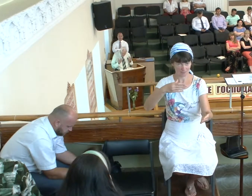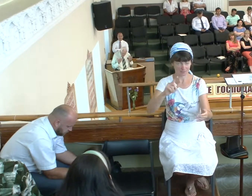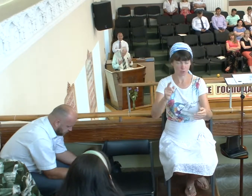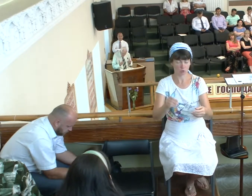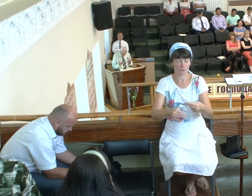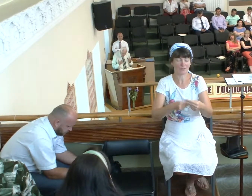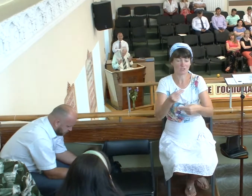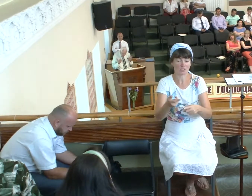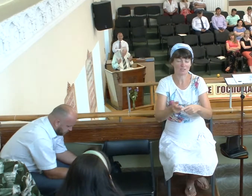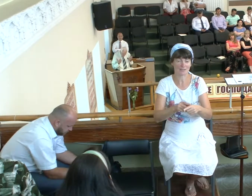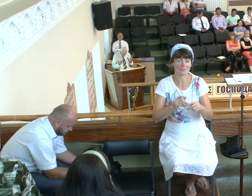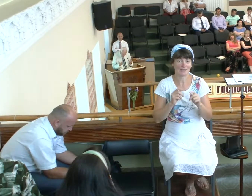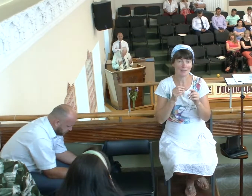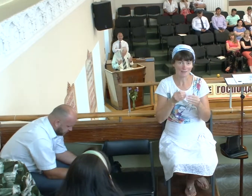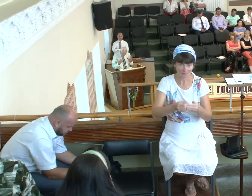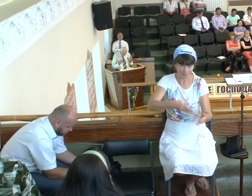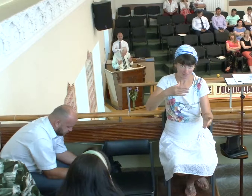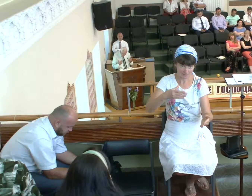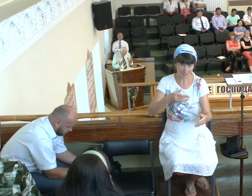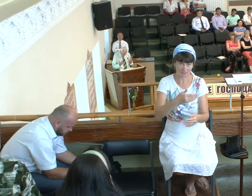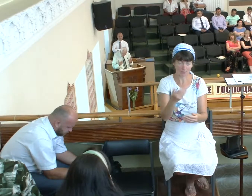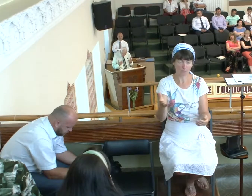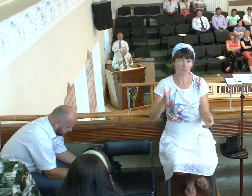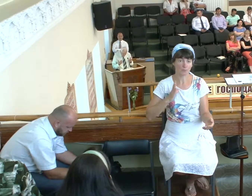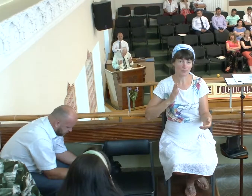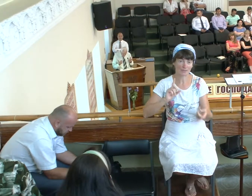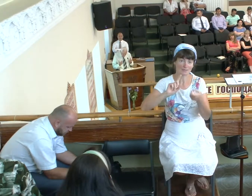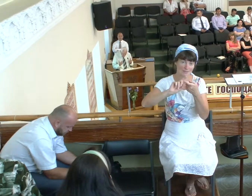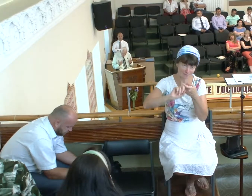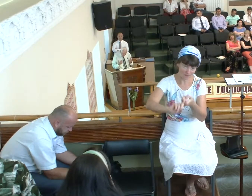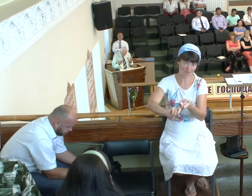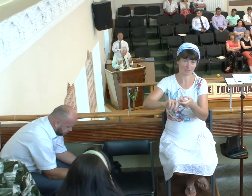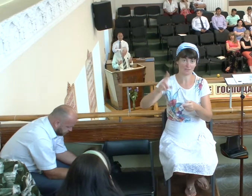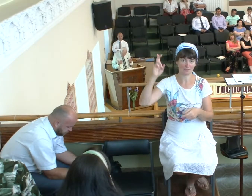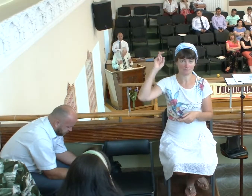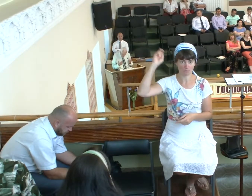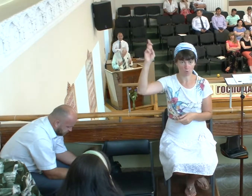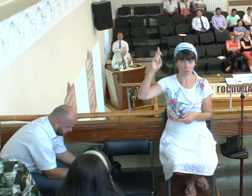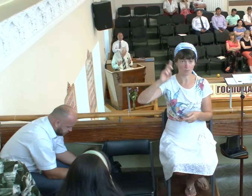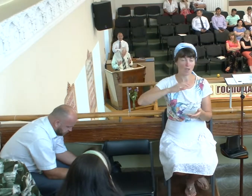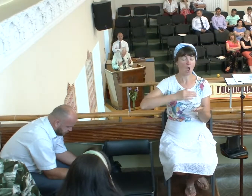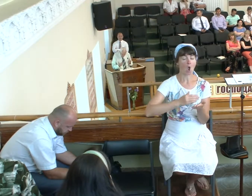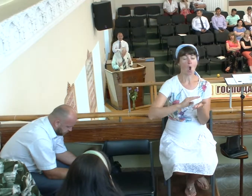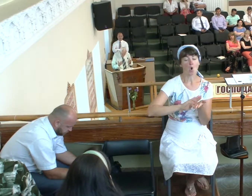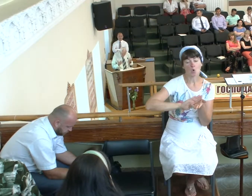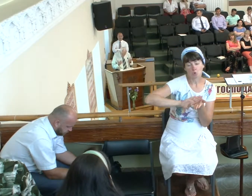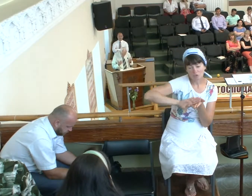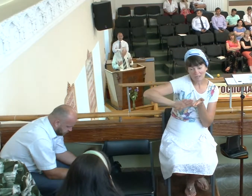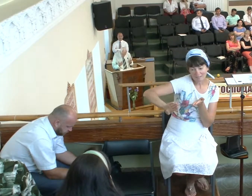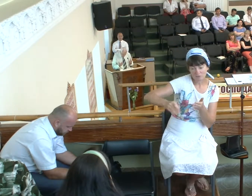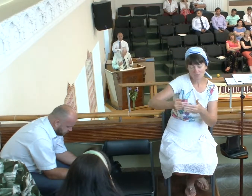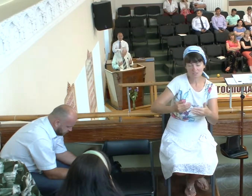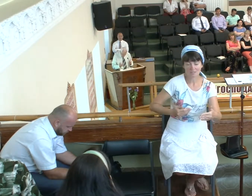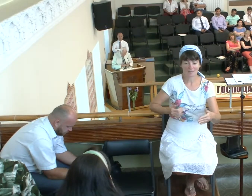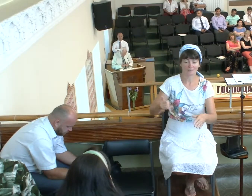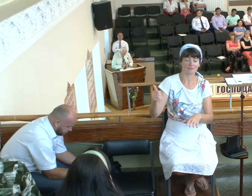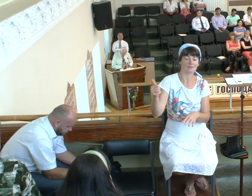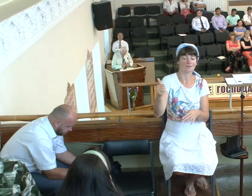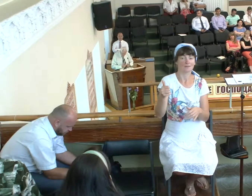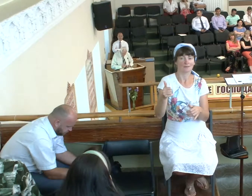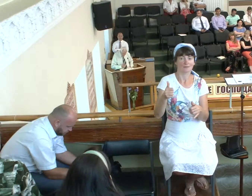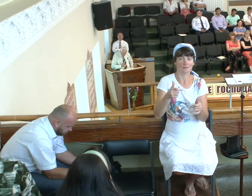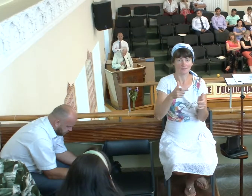соделались причастниками божеского естества, удалившись от господствующего в мире растления